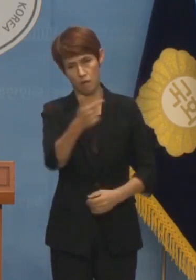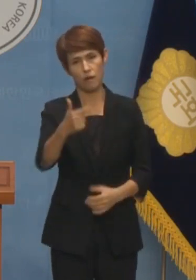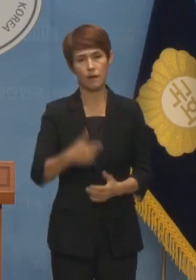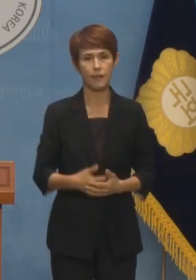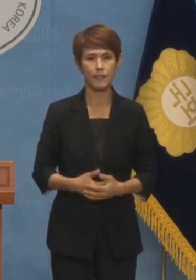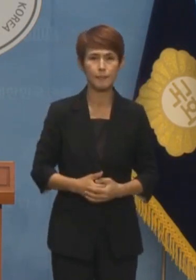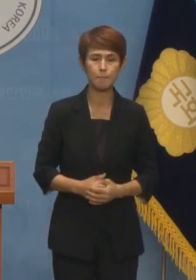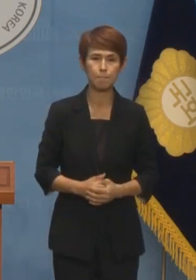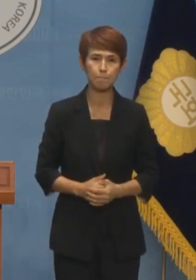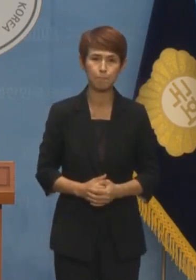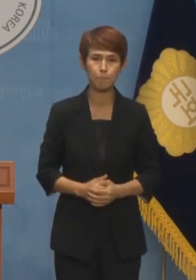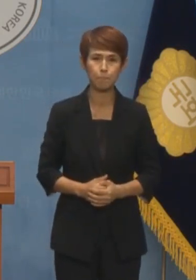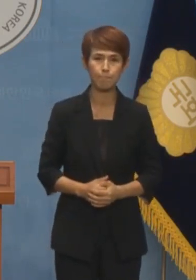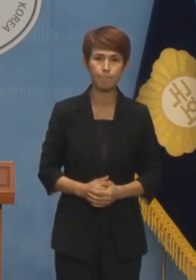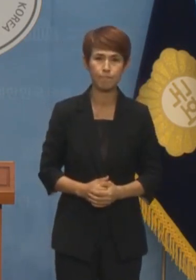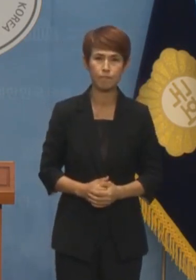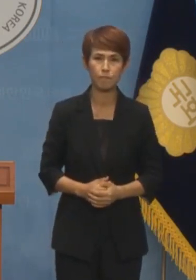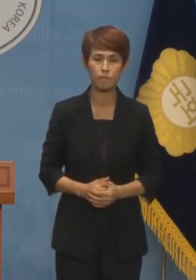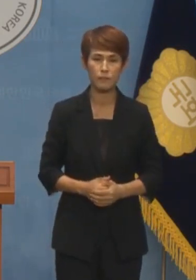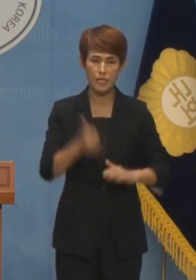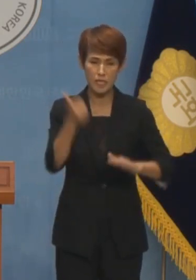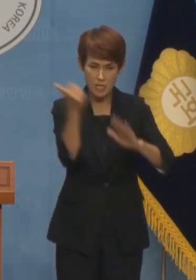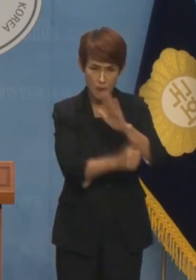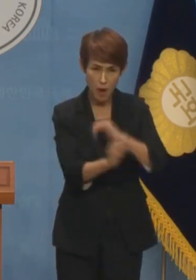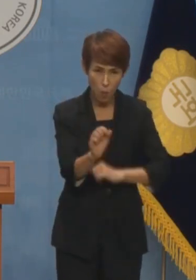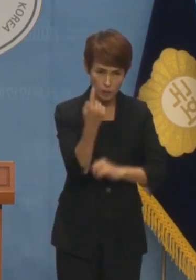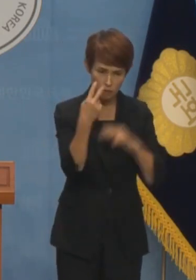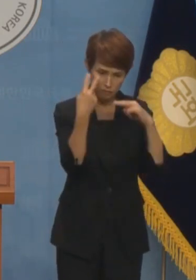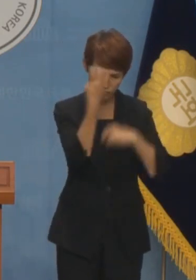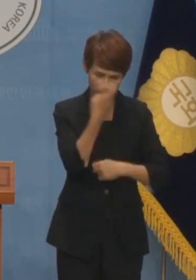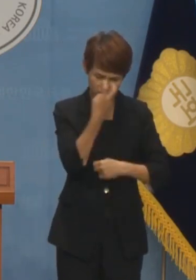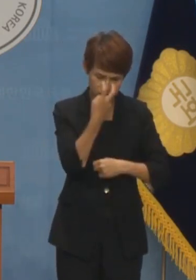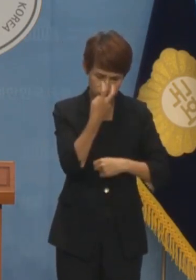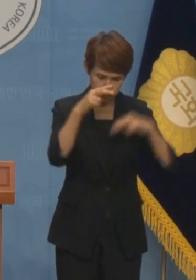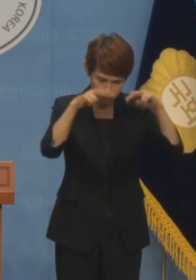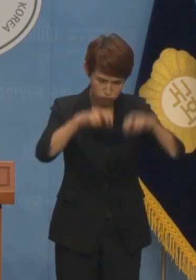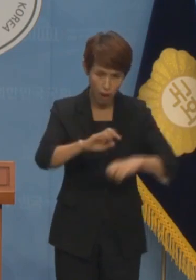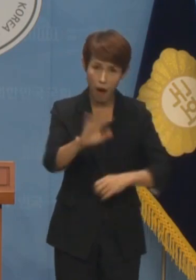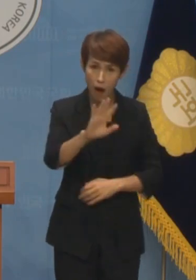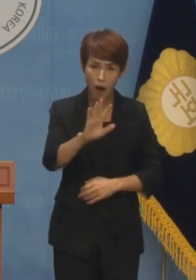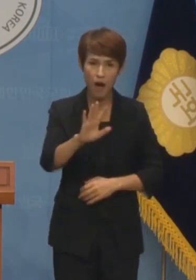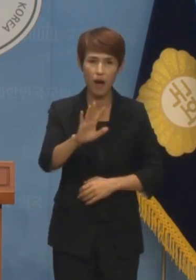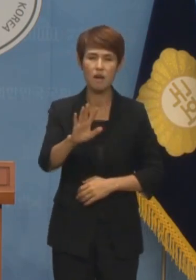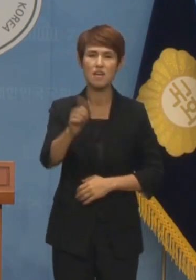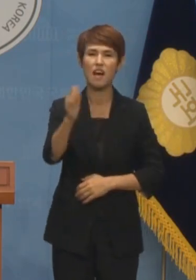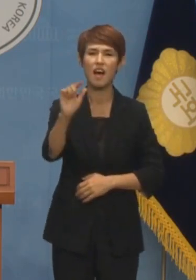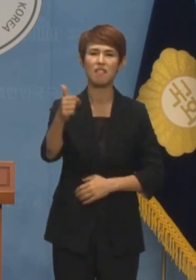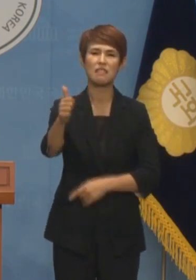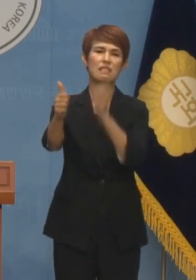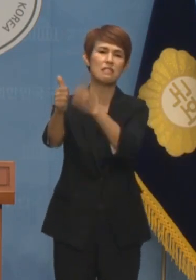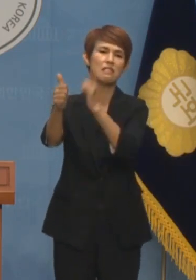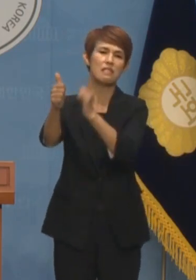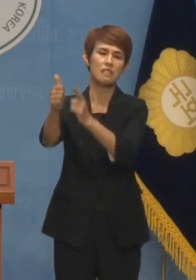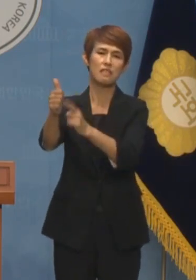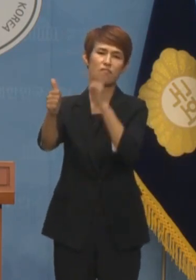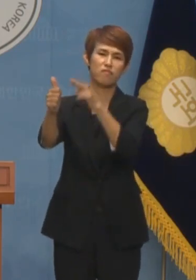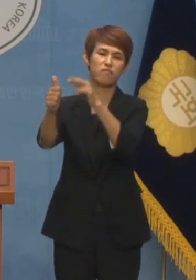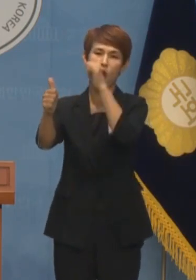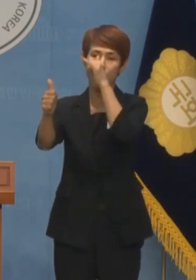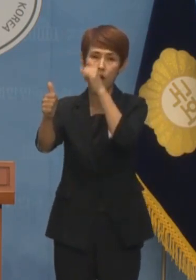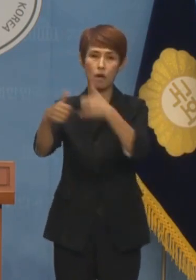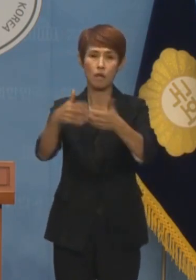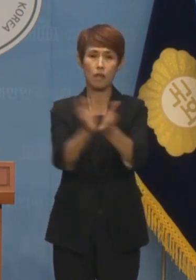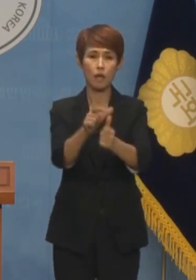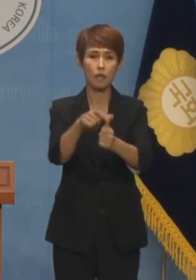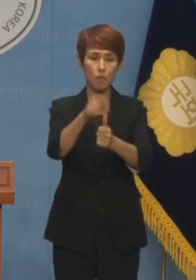있습니다. 실패의 원인을 제대로 분석하지 않고 특정인에게 책임을 씌우거나 당대표